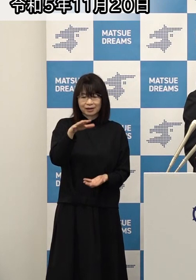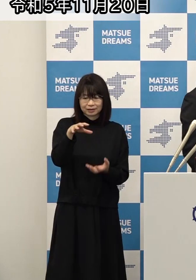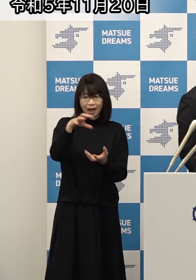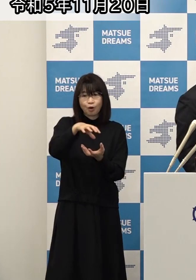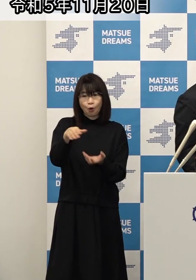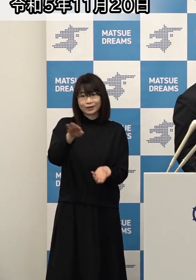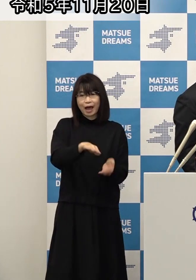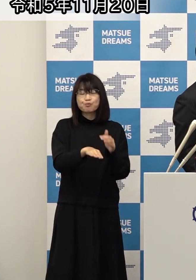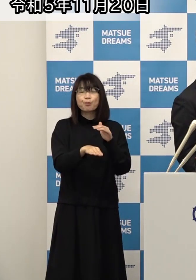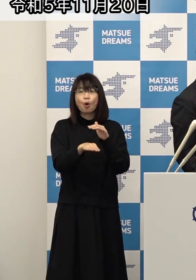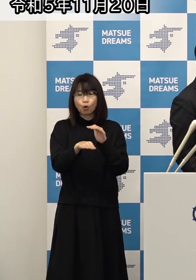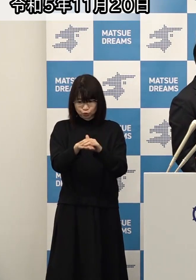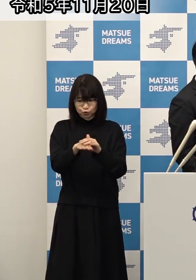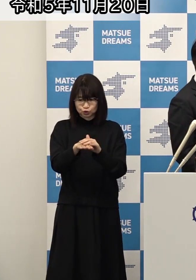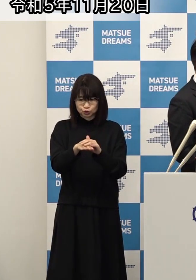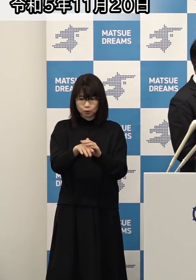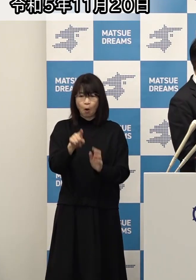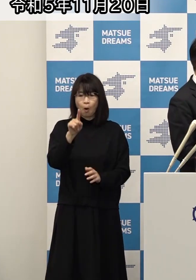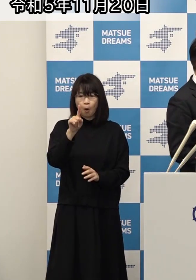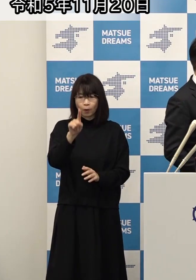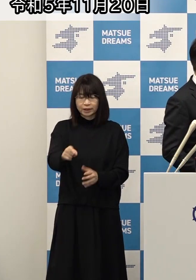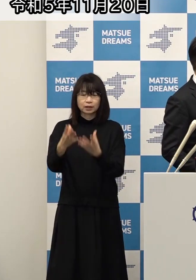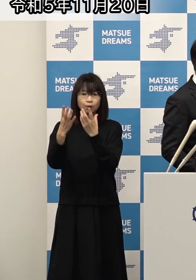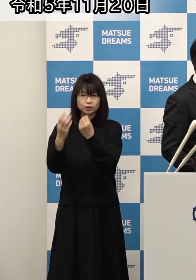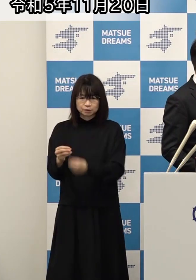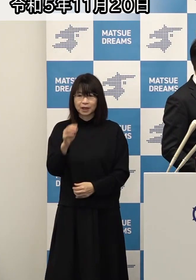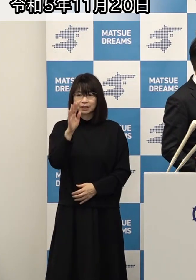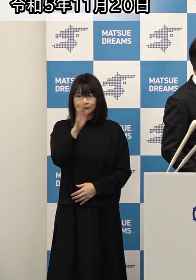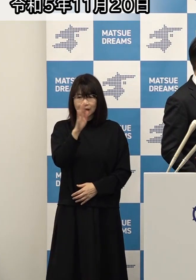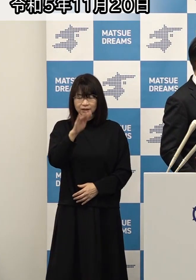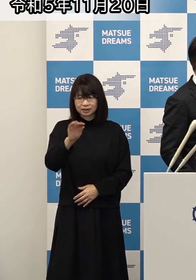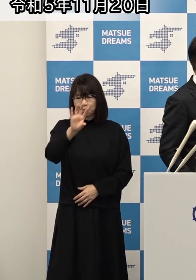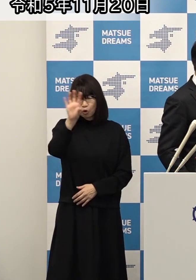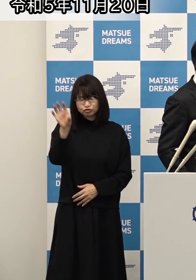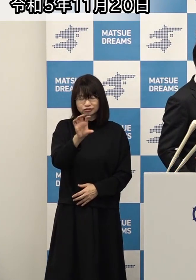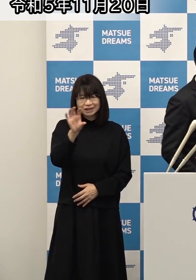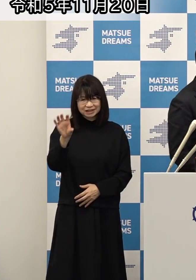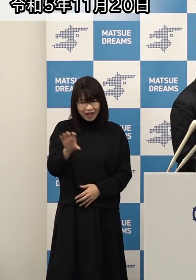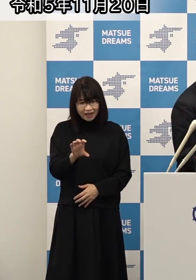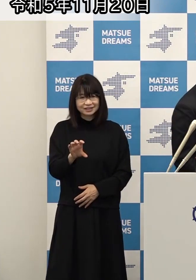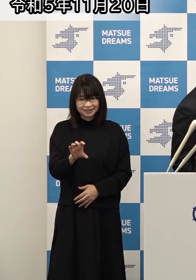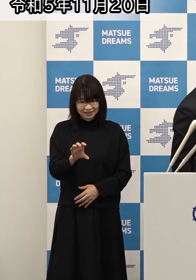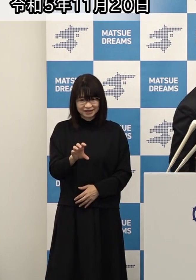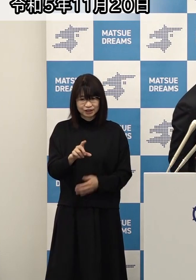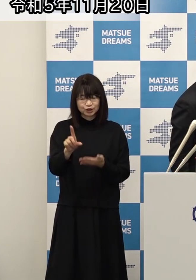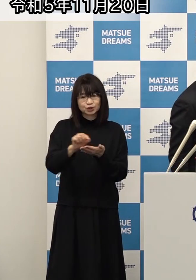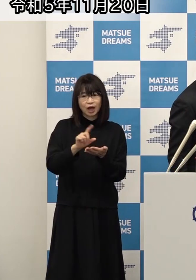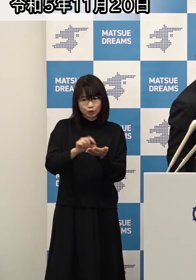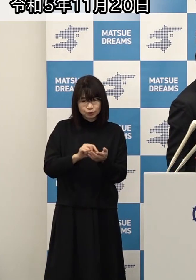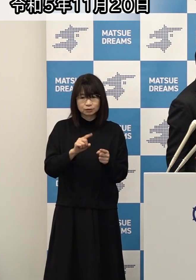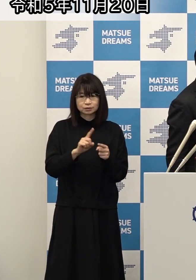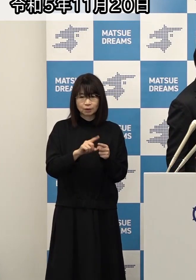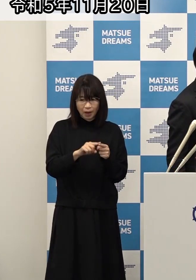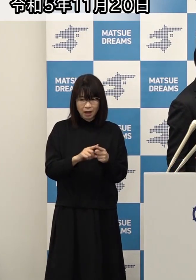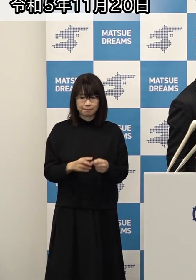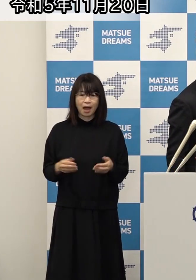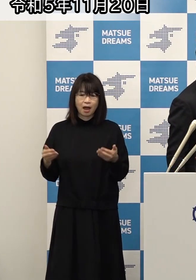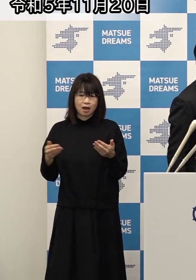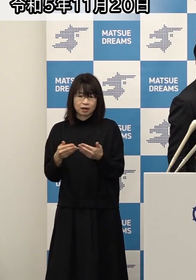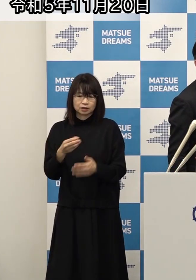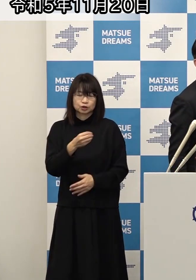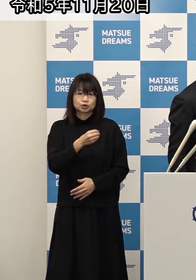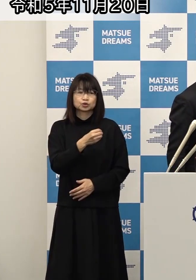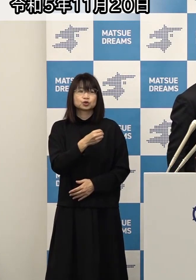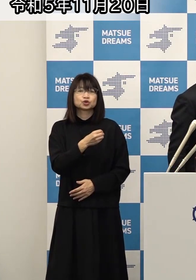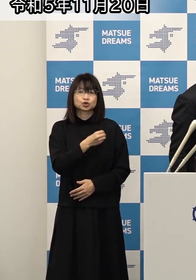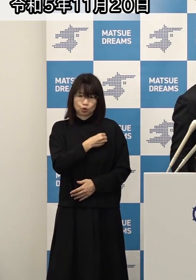う1回使うだとかですね、まあ、そういった職員の心がけという部分もありますし、こちらなどは、まあ、職員用のロッカーをですね、できる